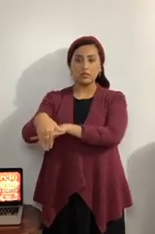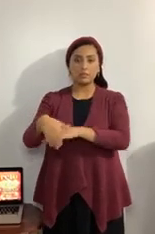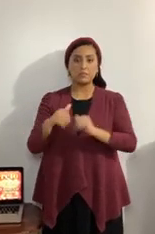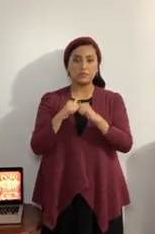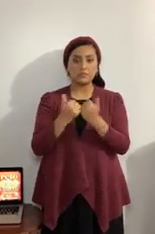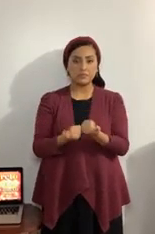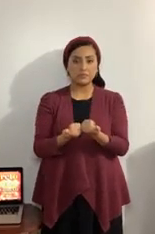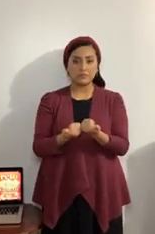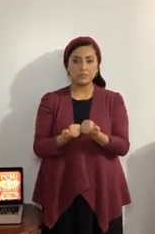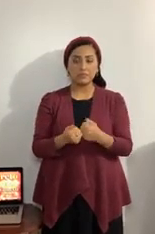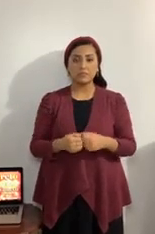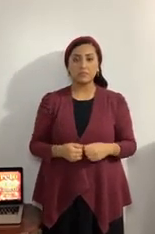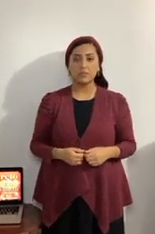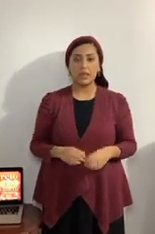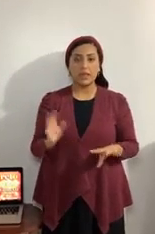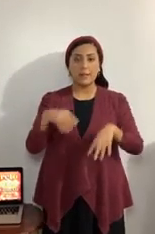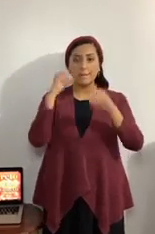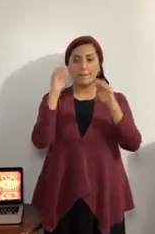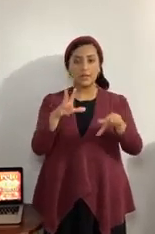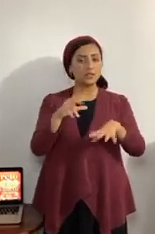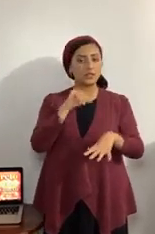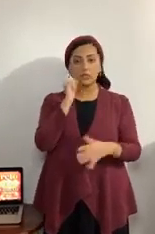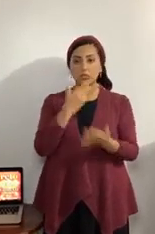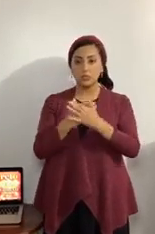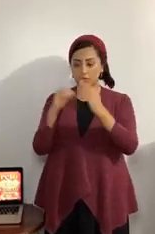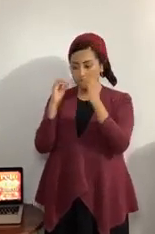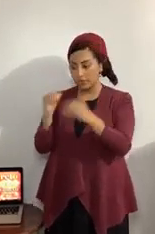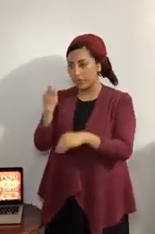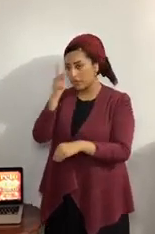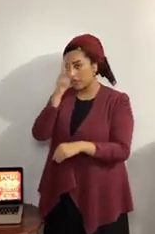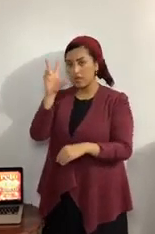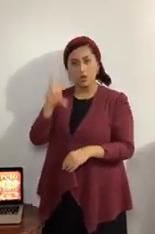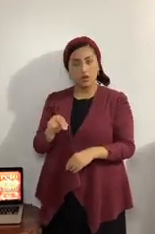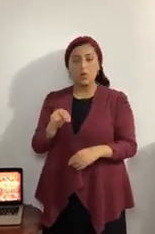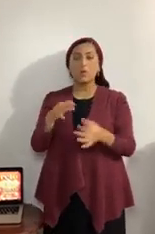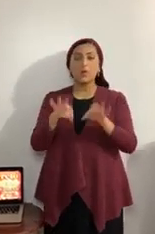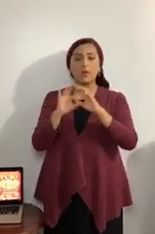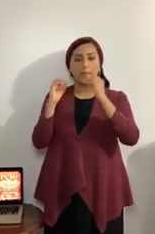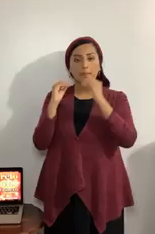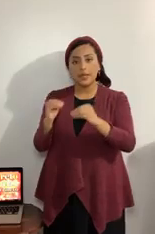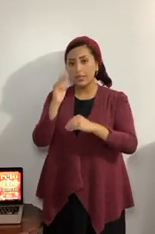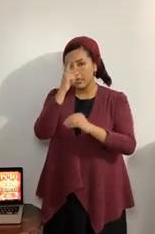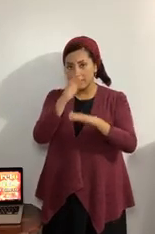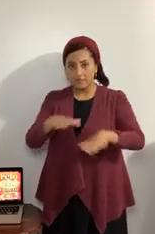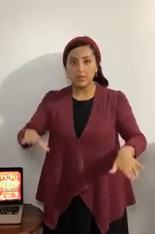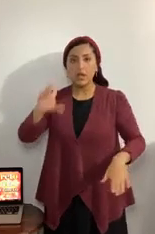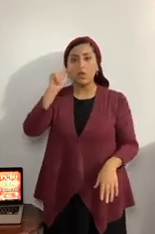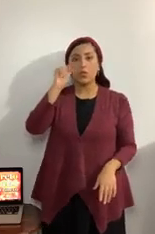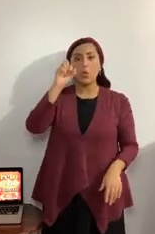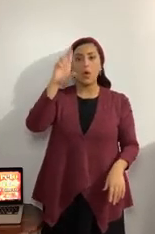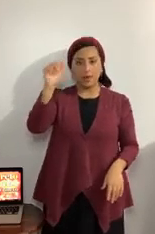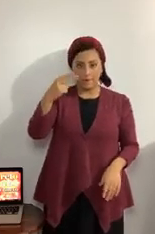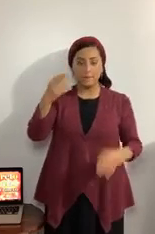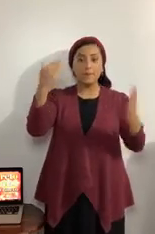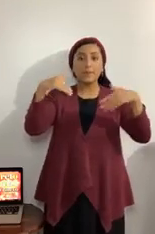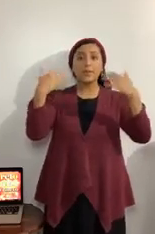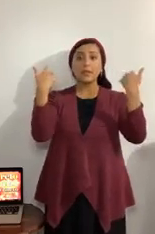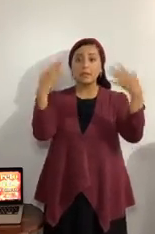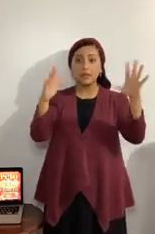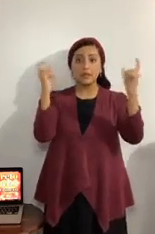magia. No hay que enseñarle eso a los niños, sino Torah. Entonces, despuesito de esas fiestas paganas,